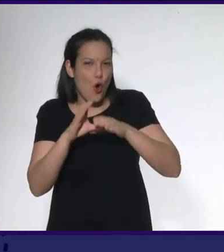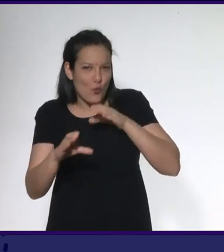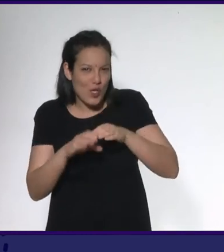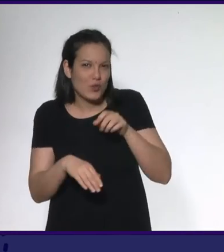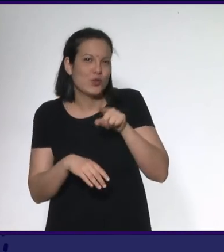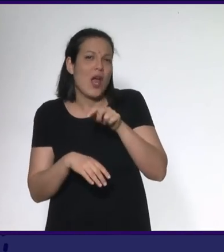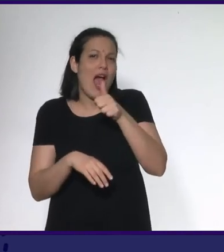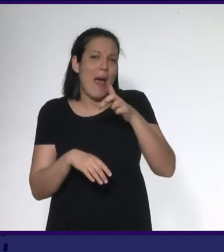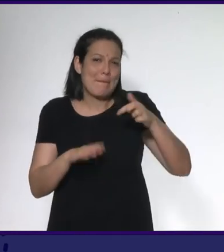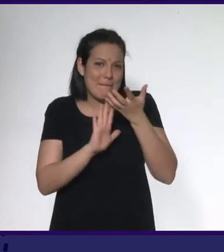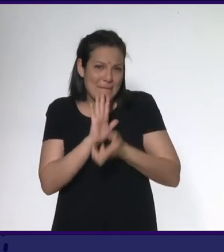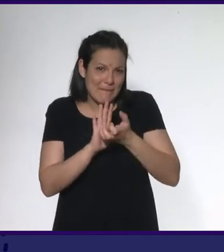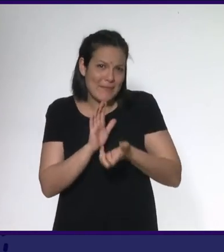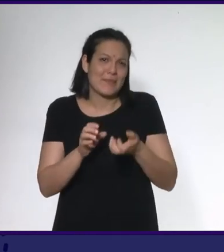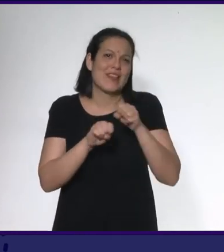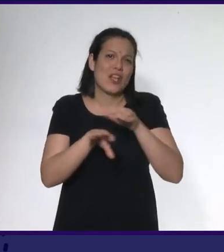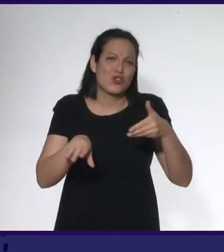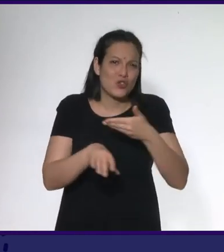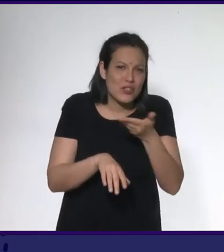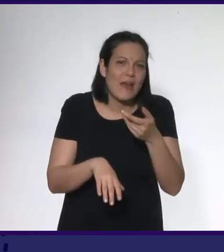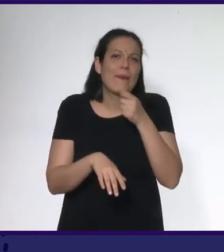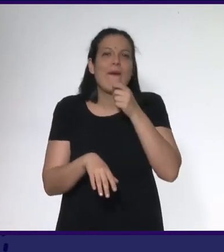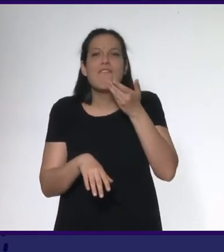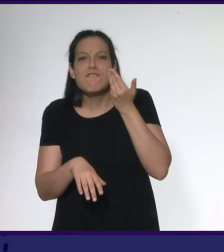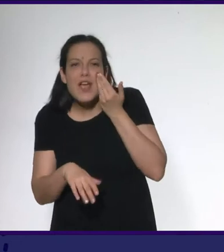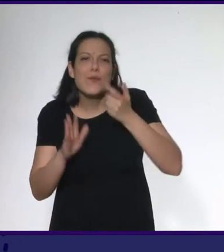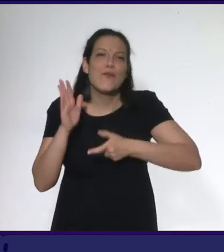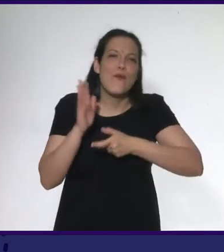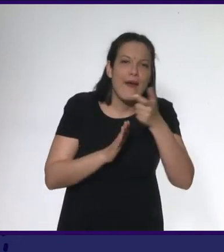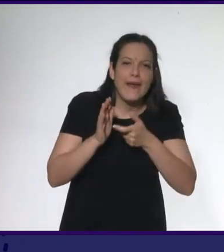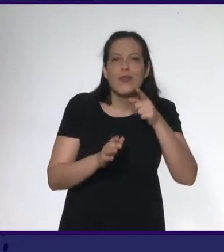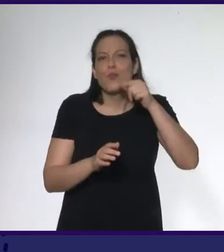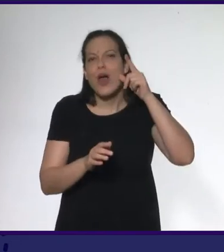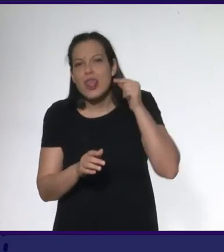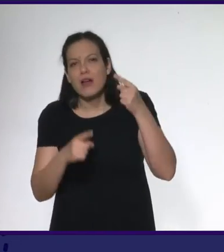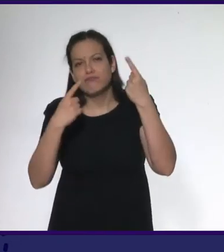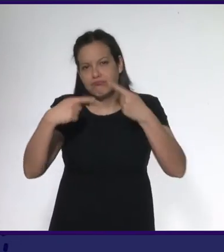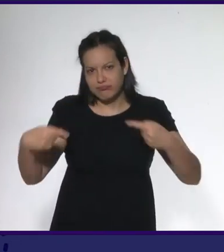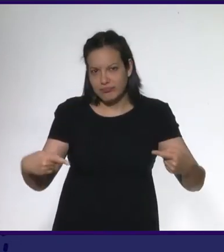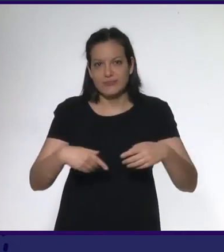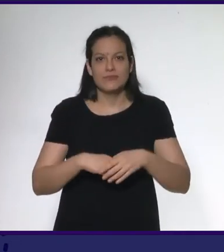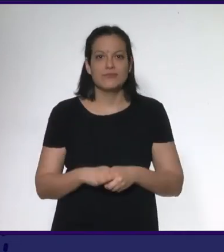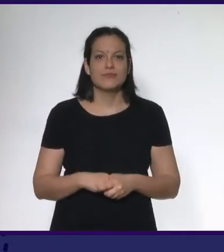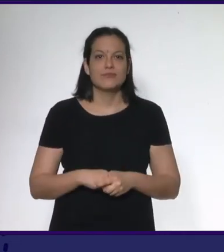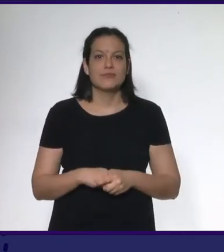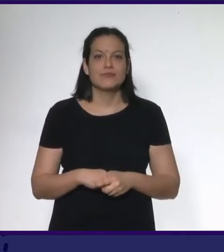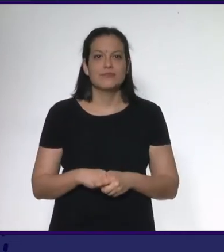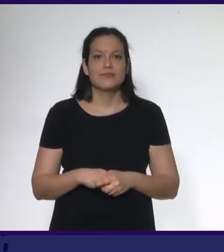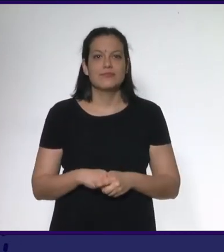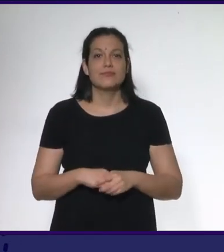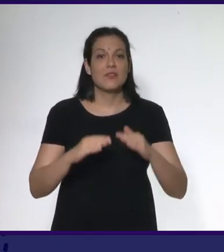la utilización de las tecnologías de comunicación y sus aplicaciones. Redes sociales,